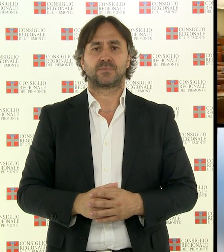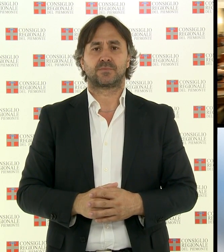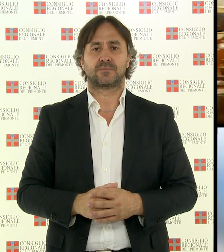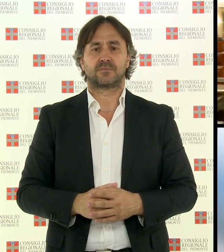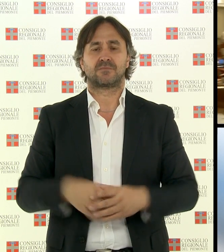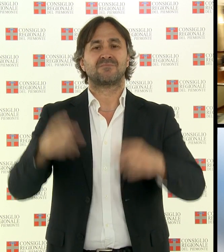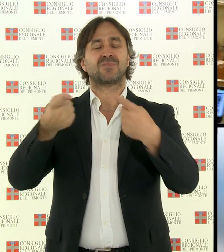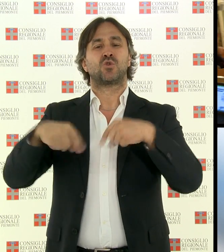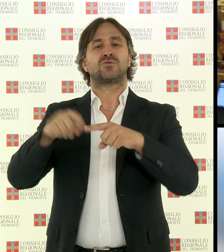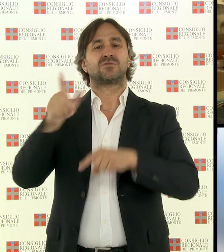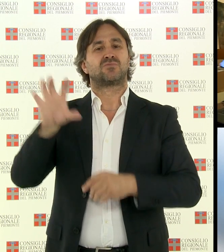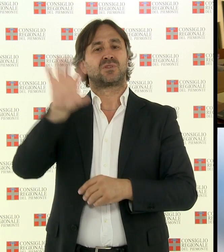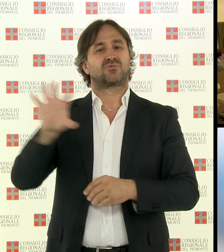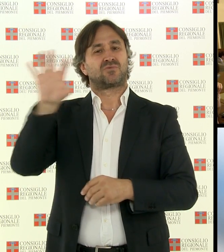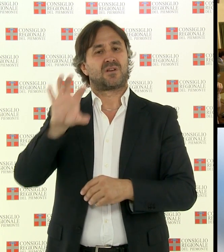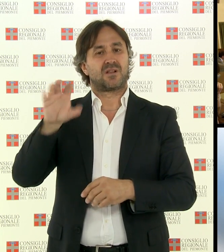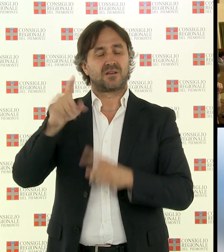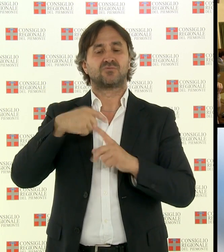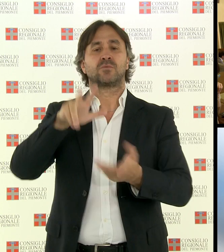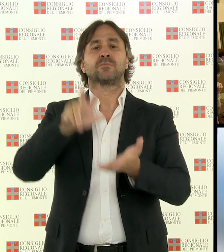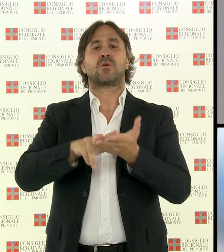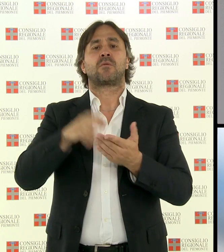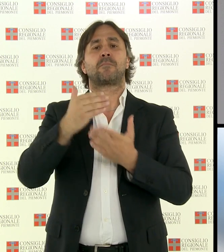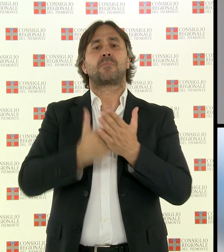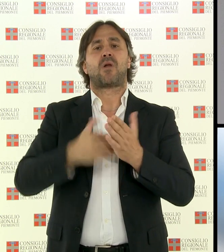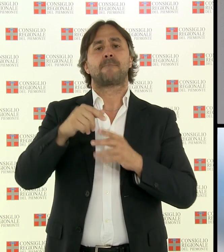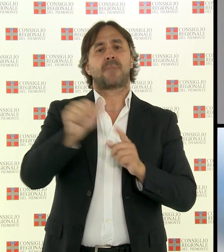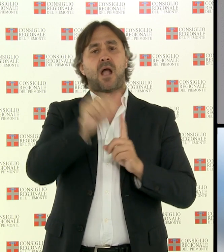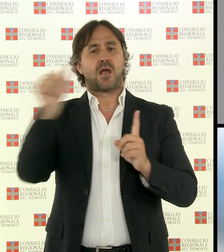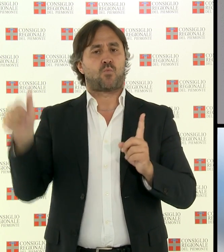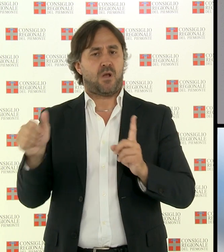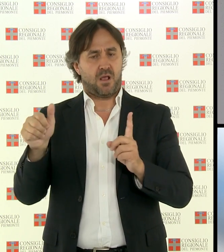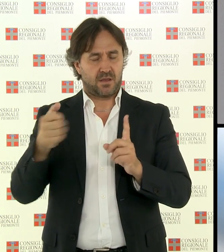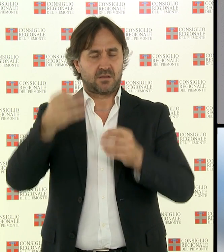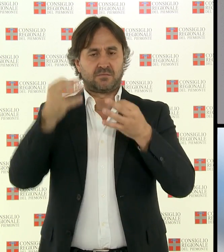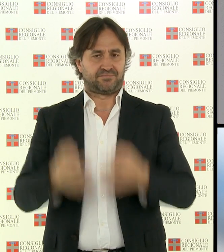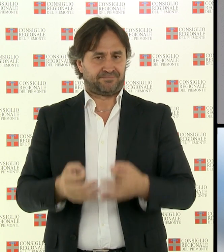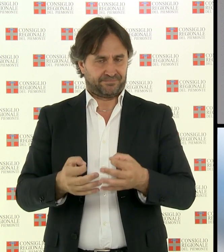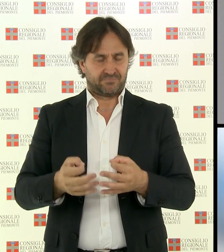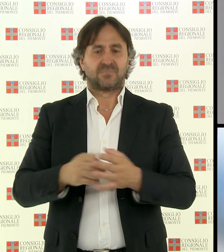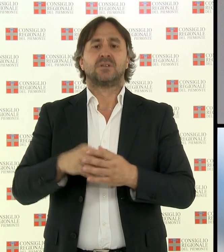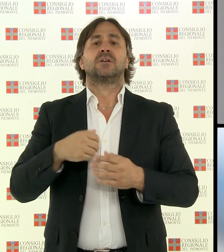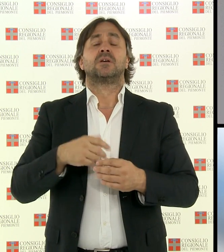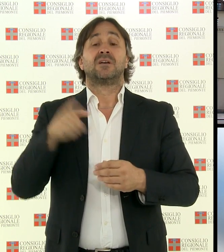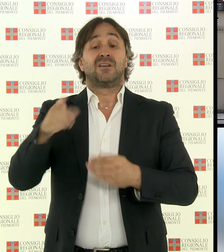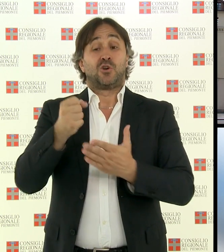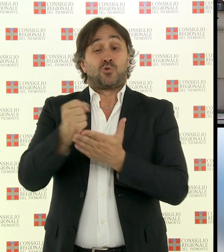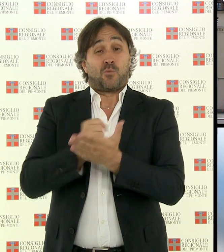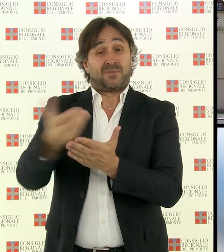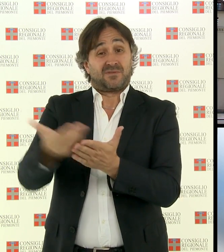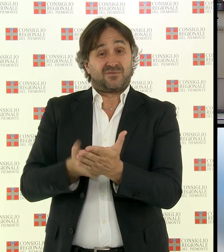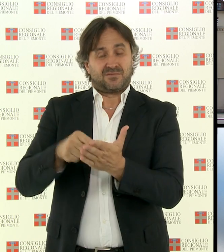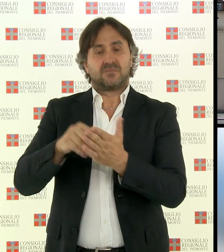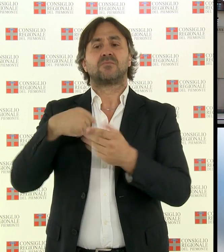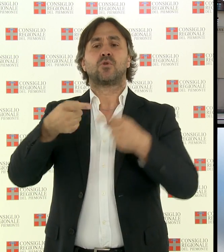Il Consiglio regionale ha approvato il programma annuale 2016 dell'Istituto di Ricerche Sociali del Piemonte. Il documento, predisposto